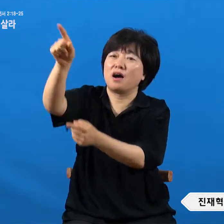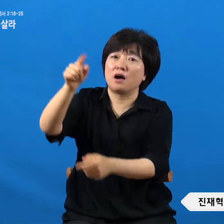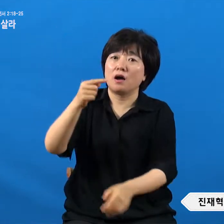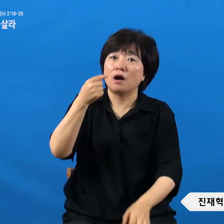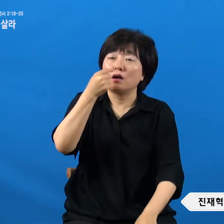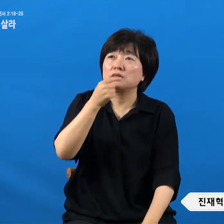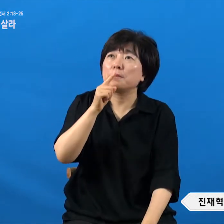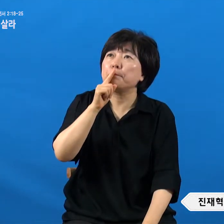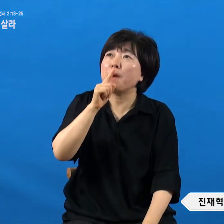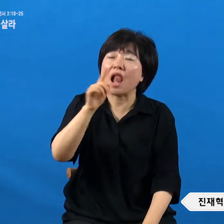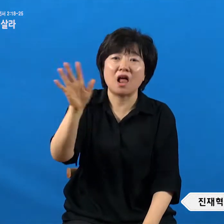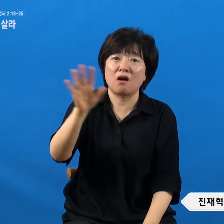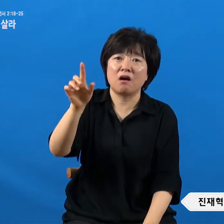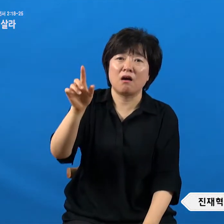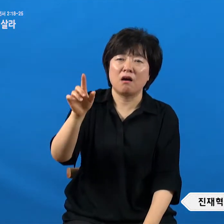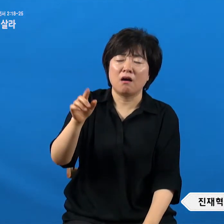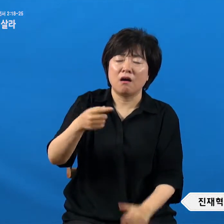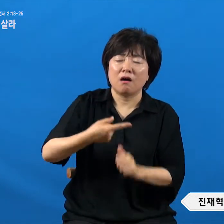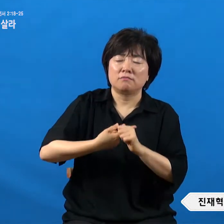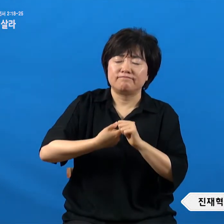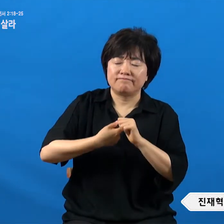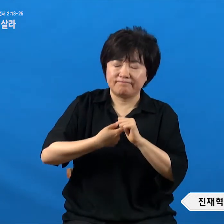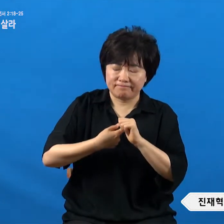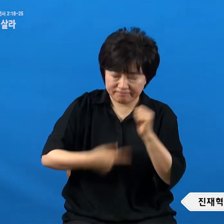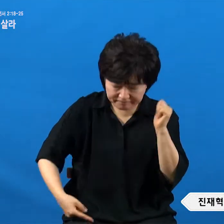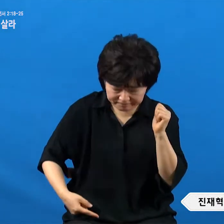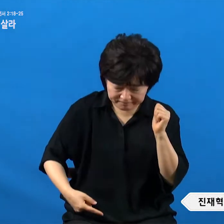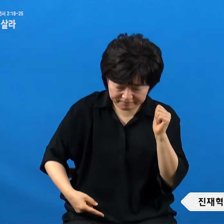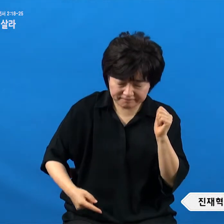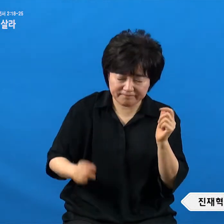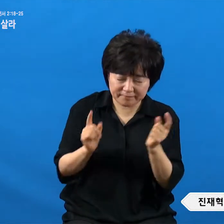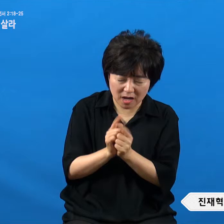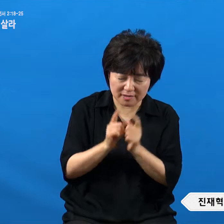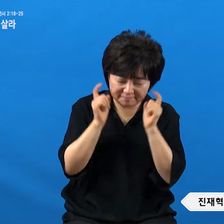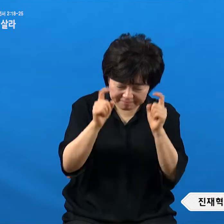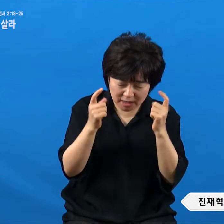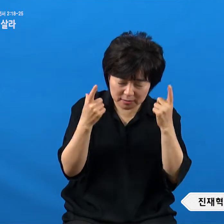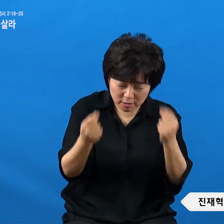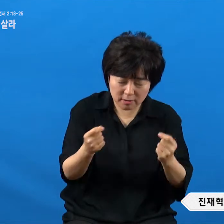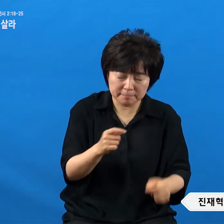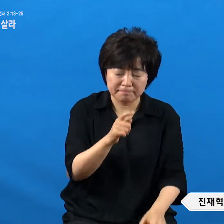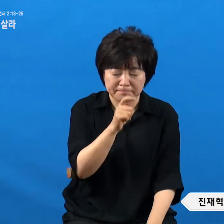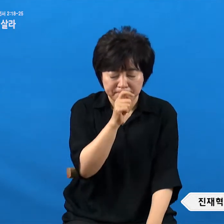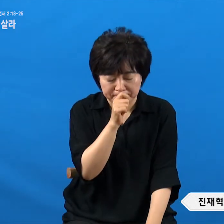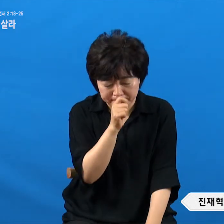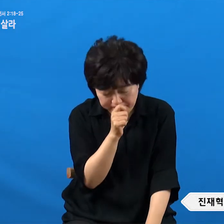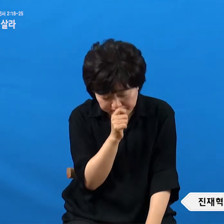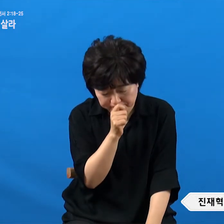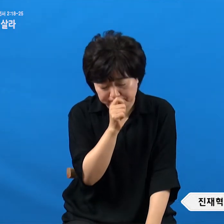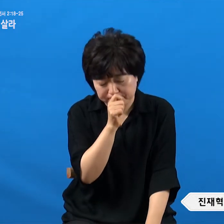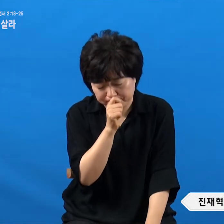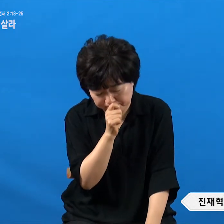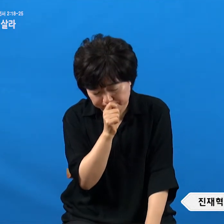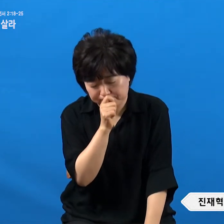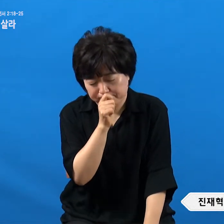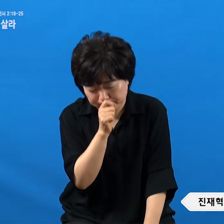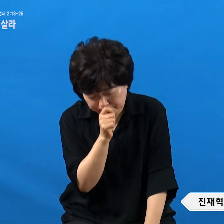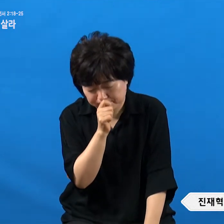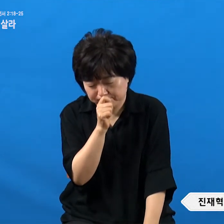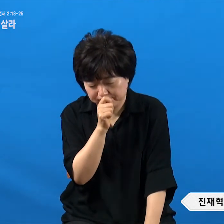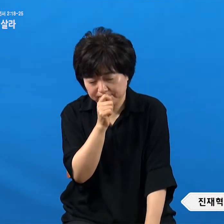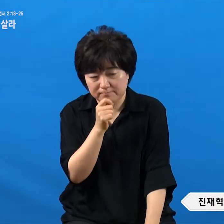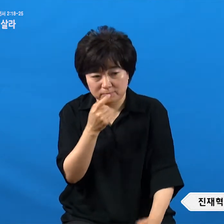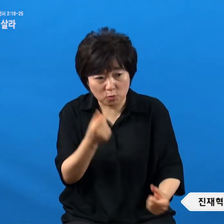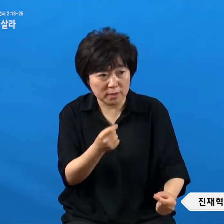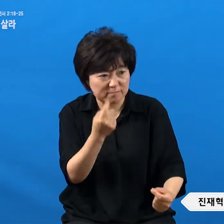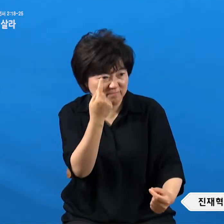입을 여시지 않았습니다. 도살당하는 양처럼 그 길을 가셨습니다. 위협하지도 않으셨습니다. 맞대어 욕하지도